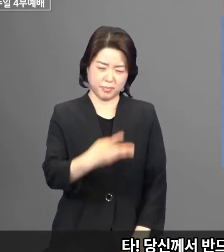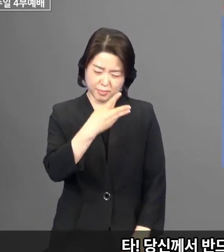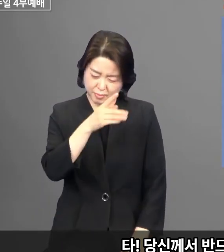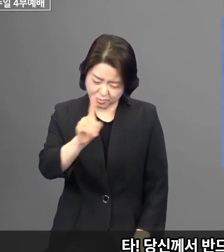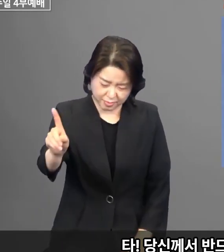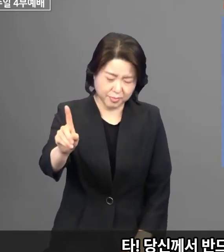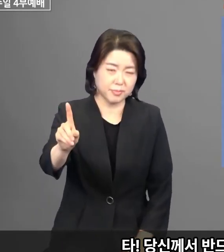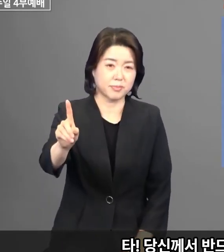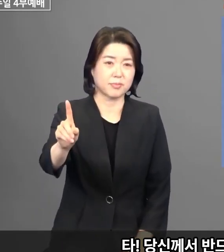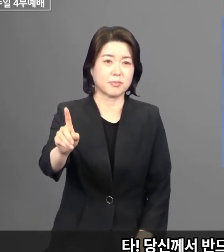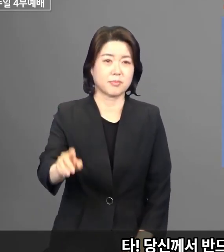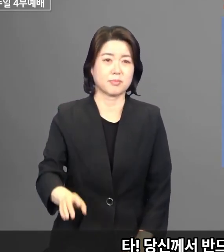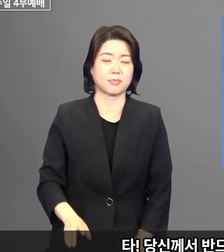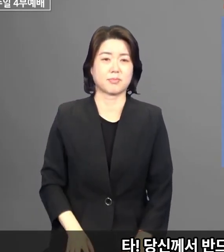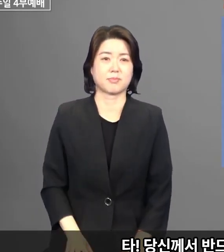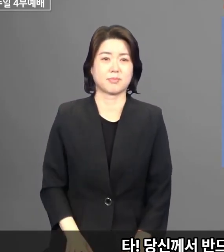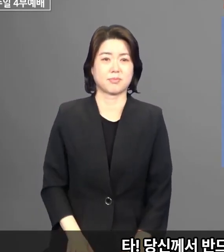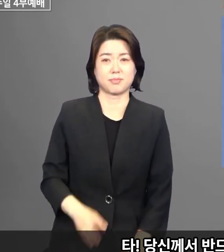다